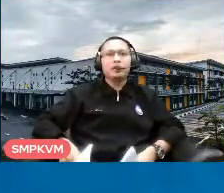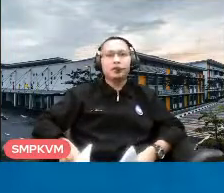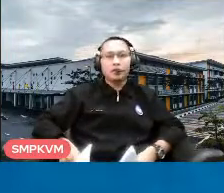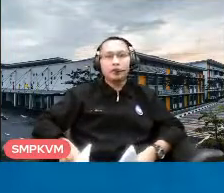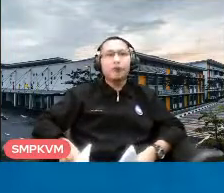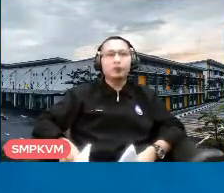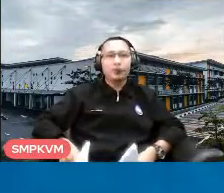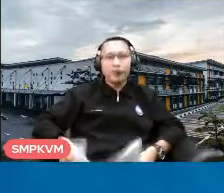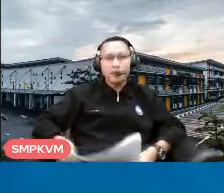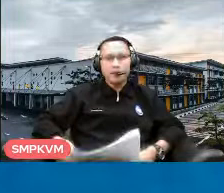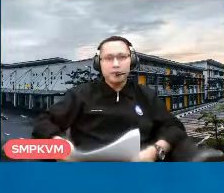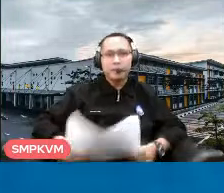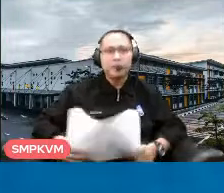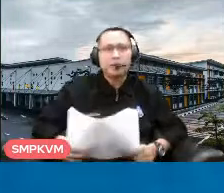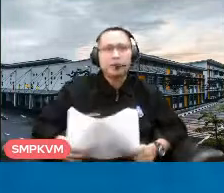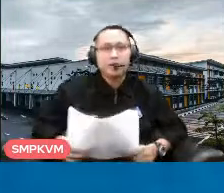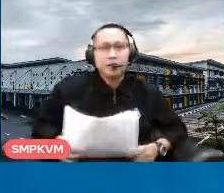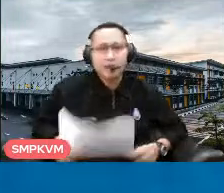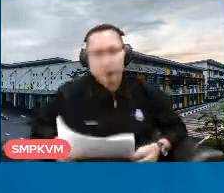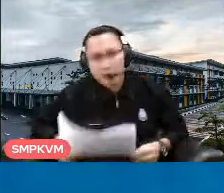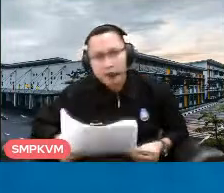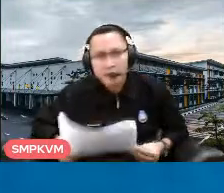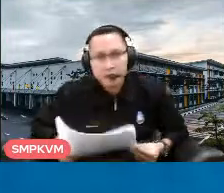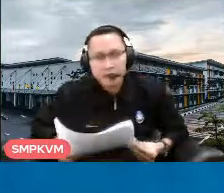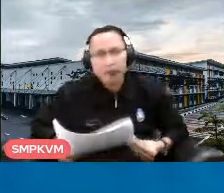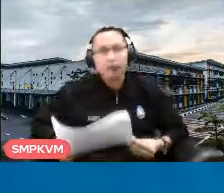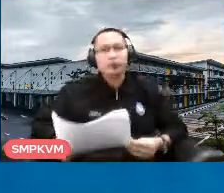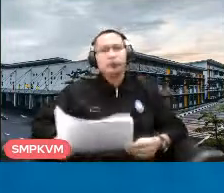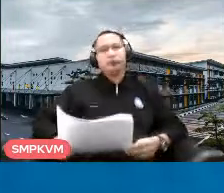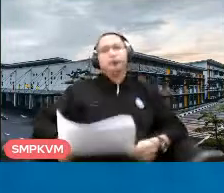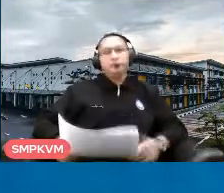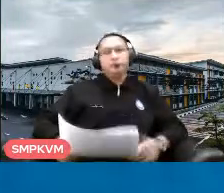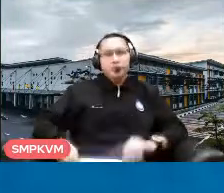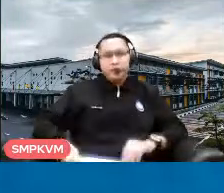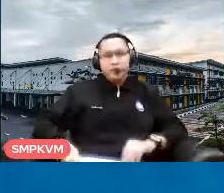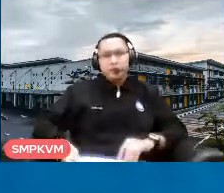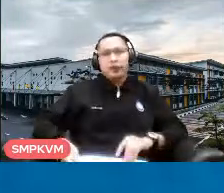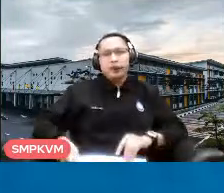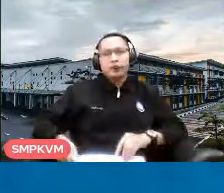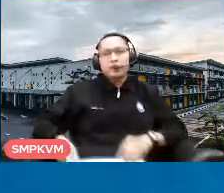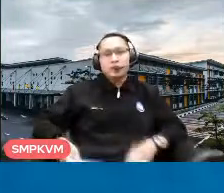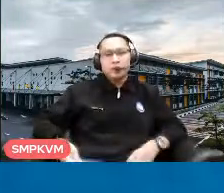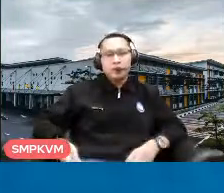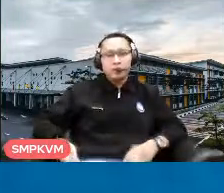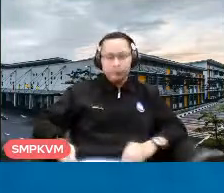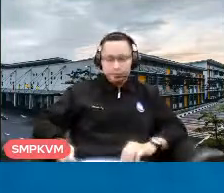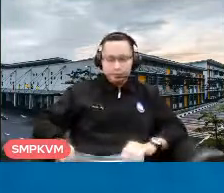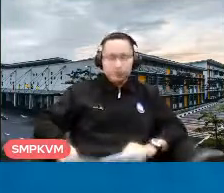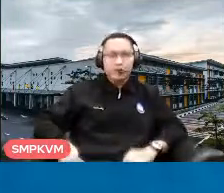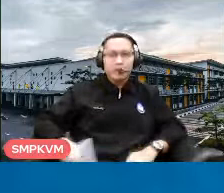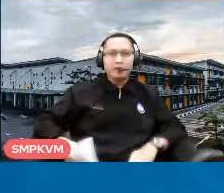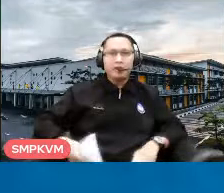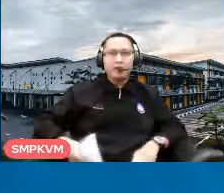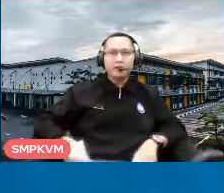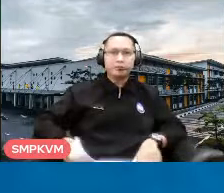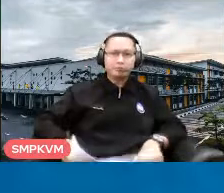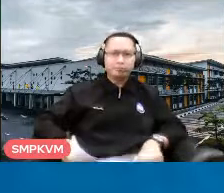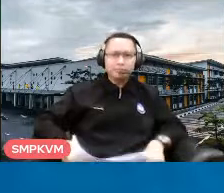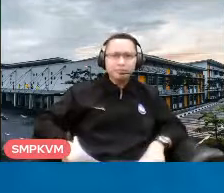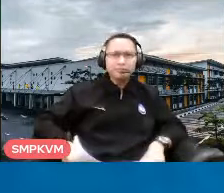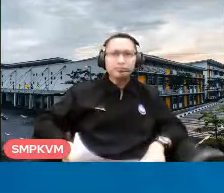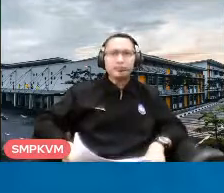kita ngelihat Aisyah dan bertobat yang tadinya aja ngebaki macamnya keikut dataiku masa Framaroot Oke